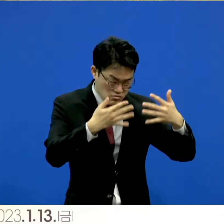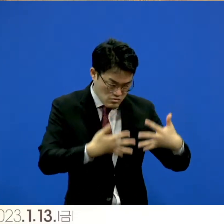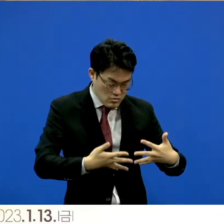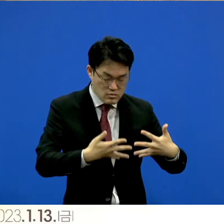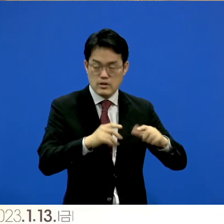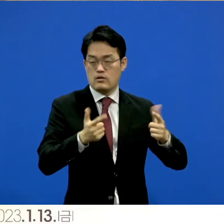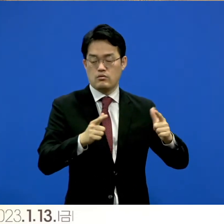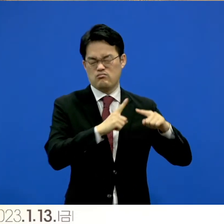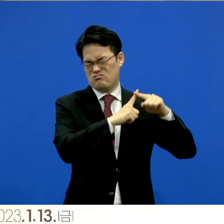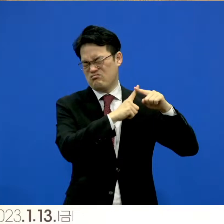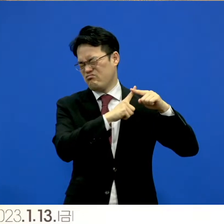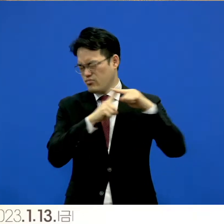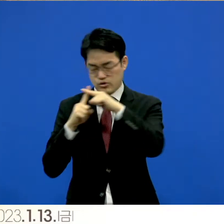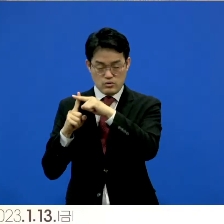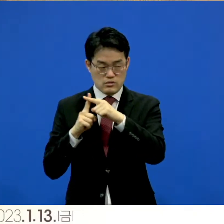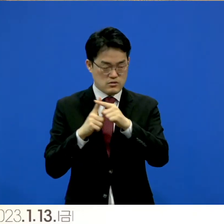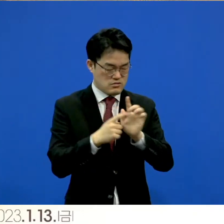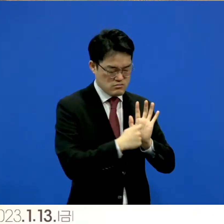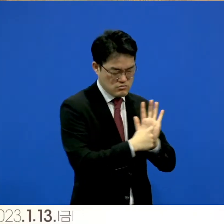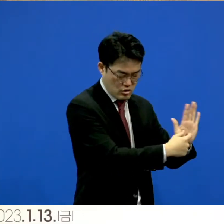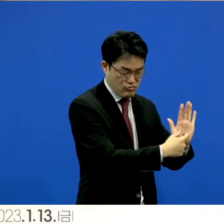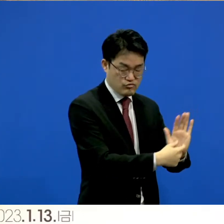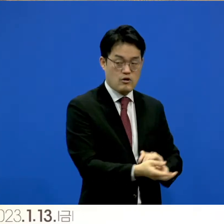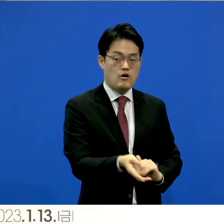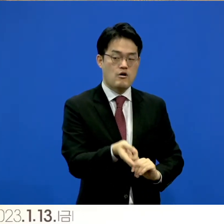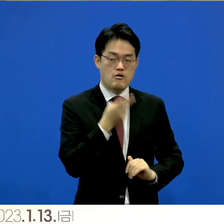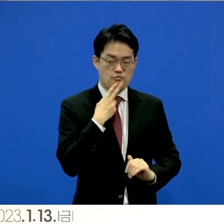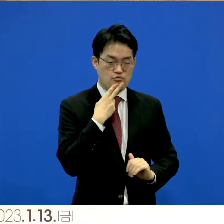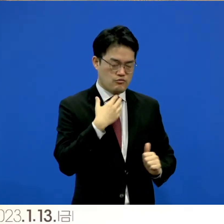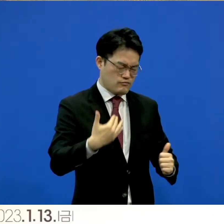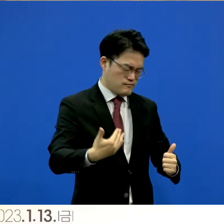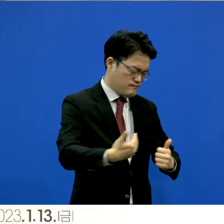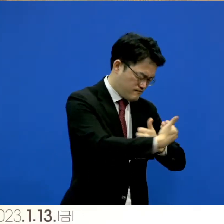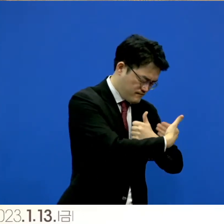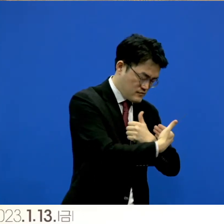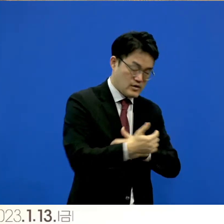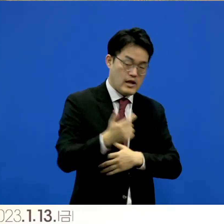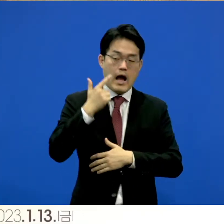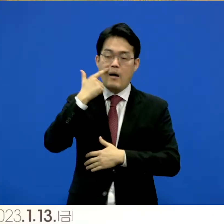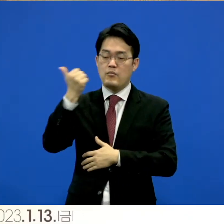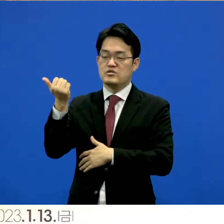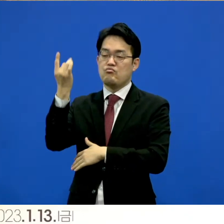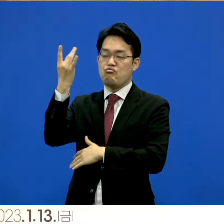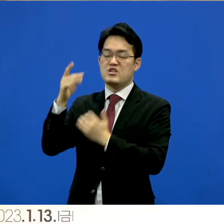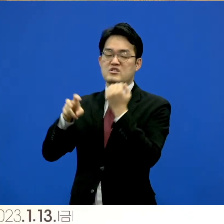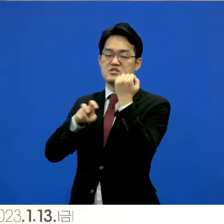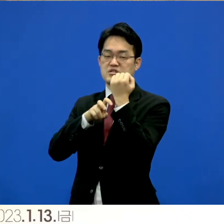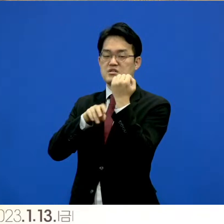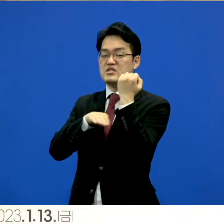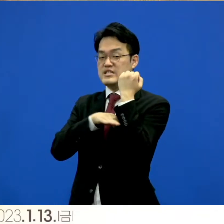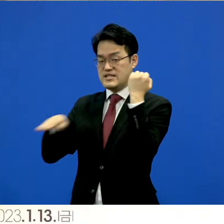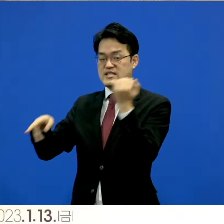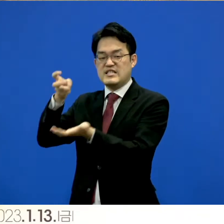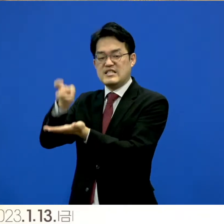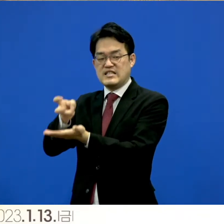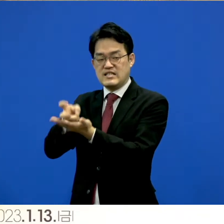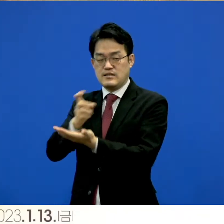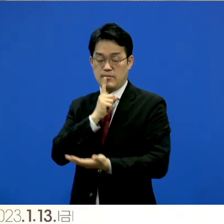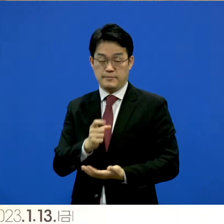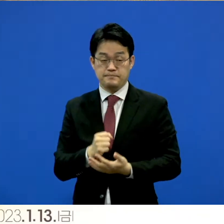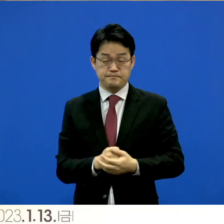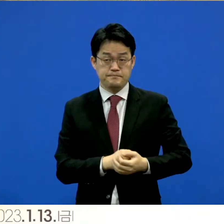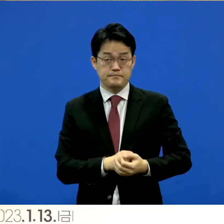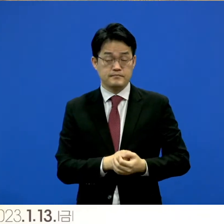없이, 거부하지 않은 그 원칙. 사랑하는 성도 여러분, 이 아버지의 환대는 지금도 계속되고